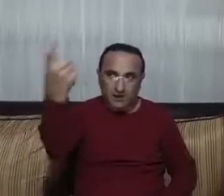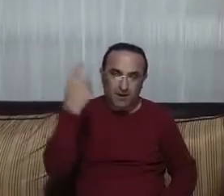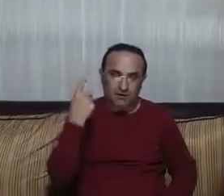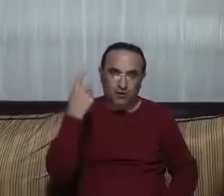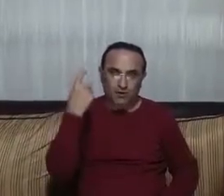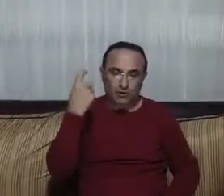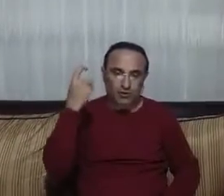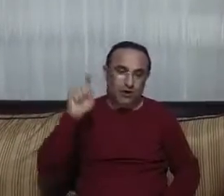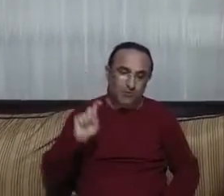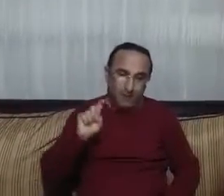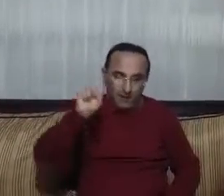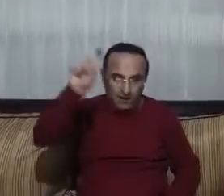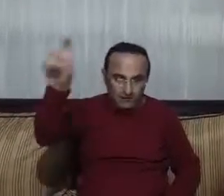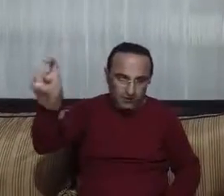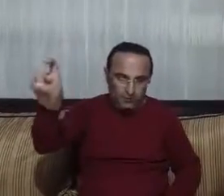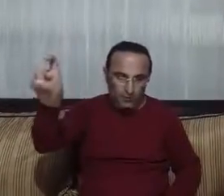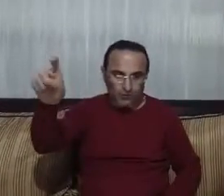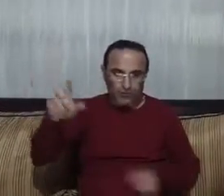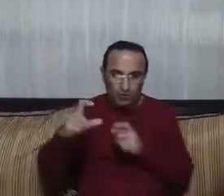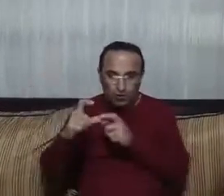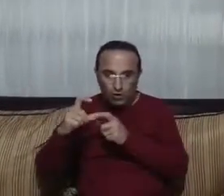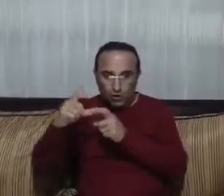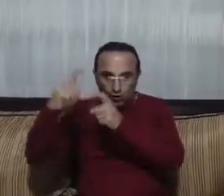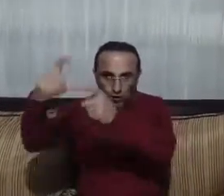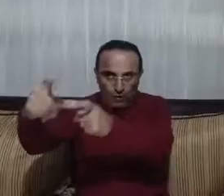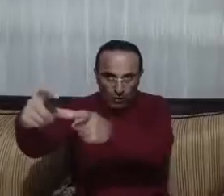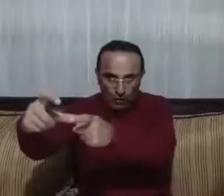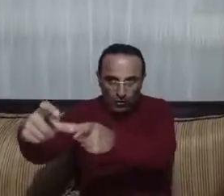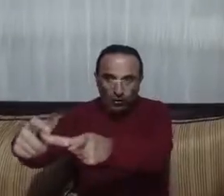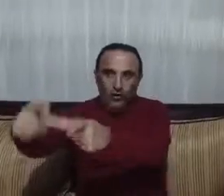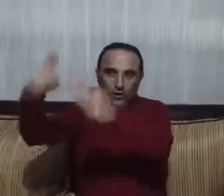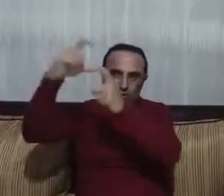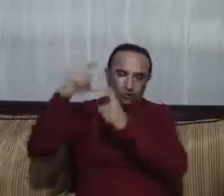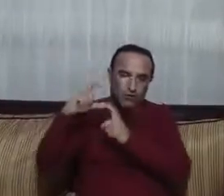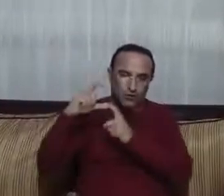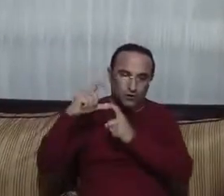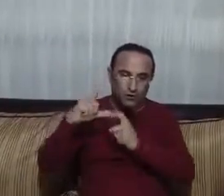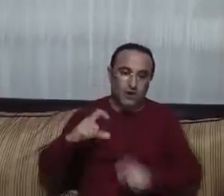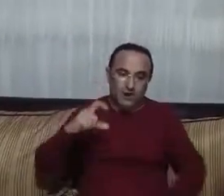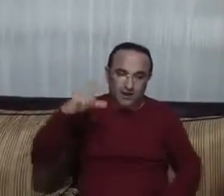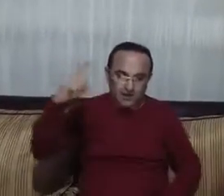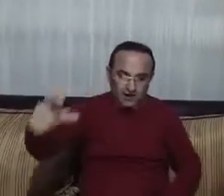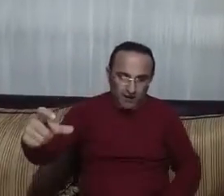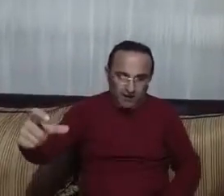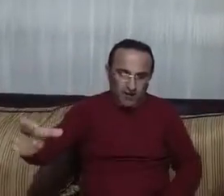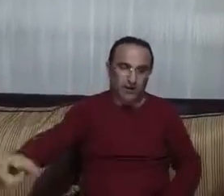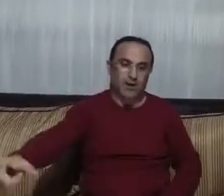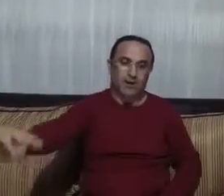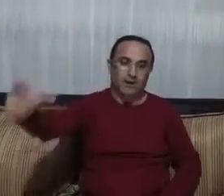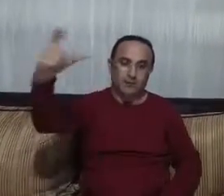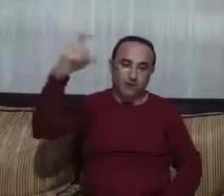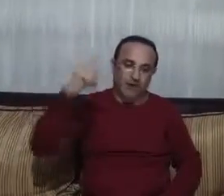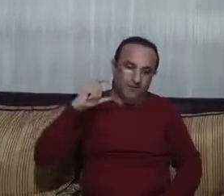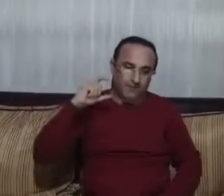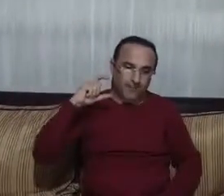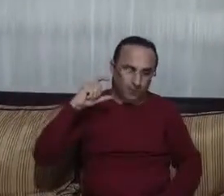Karşıdan bana soruluyor. Ben karşıya soruyorum. Soru, soru, cevap. Bana cevap